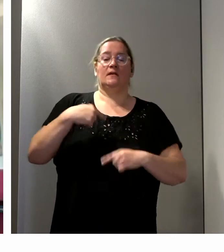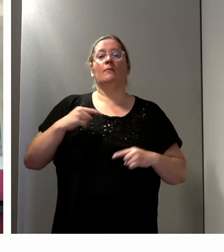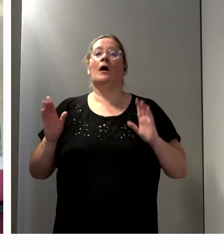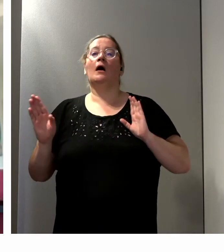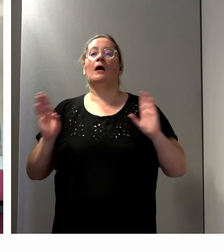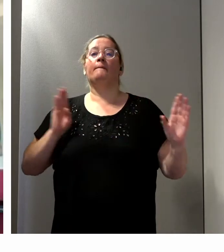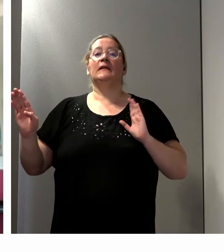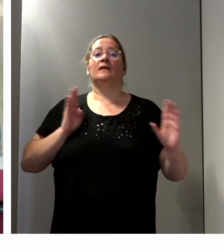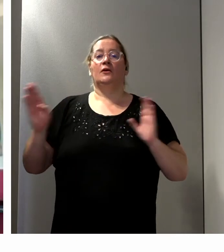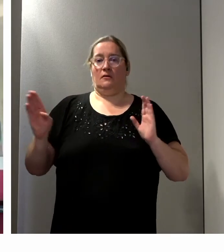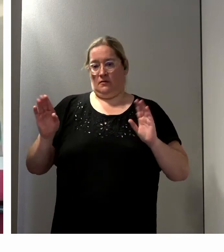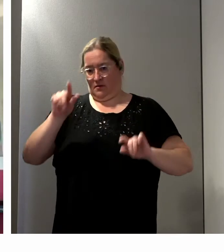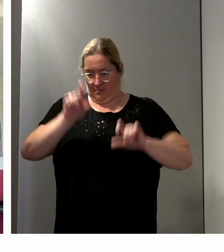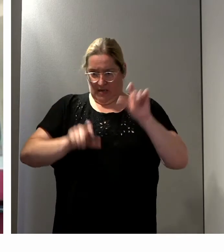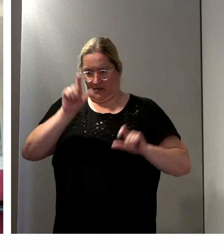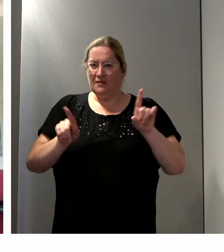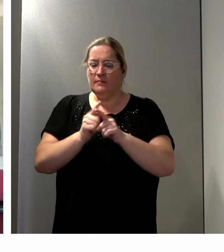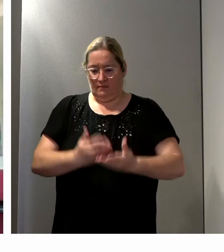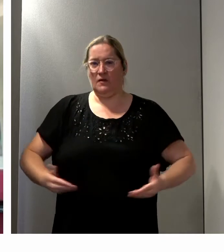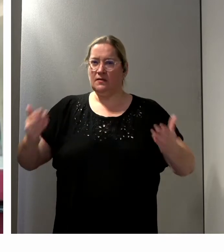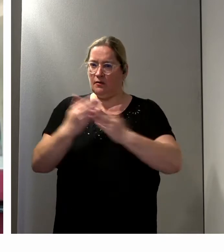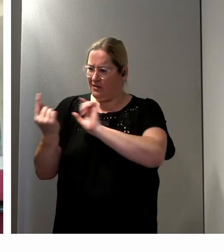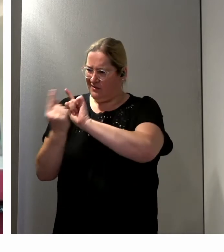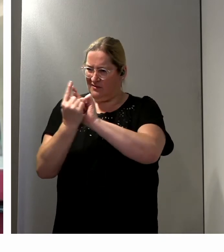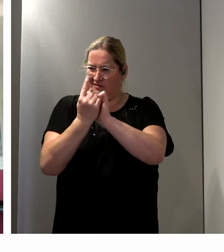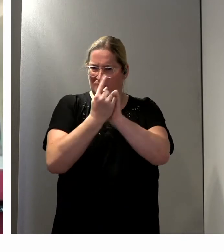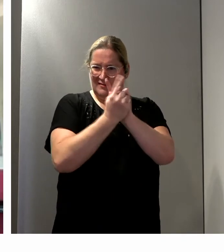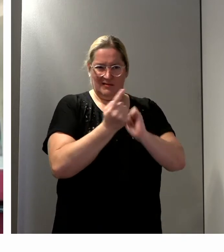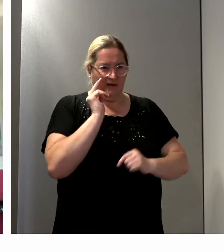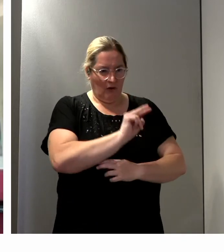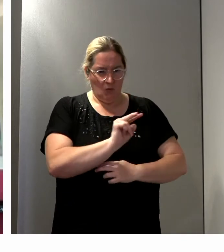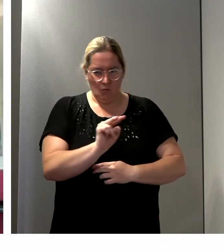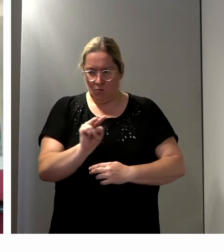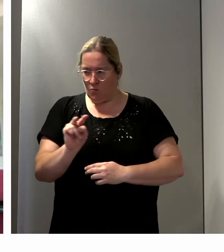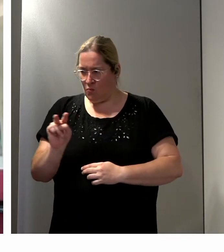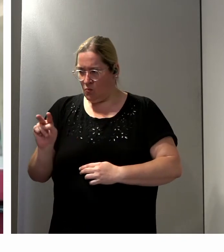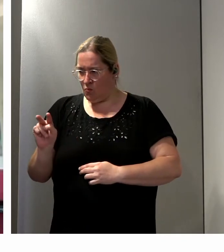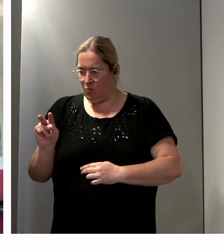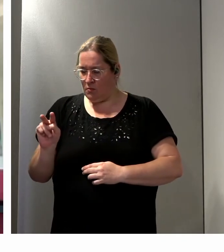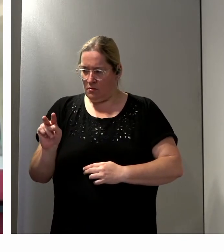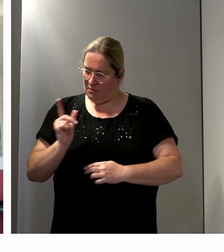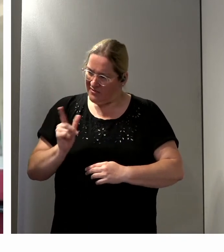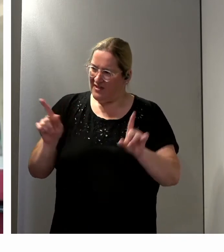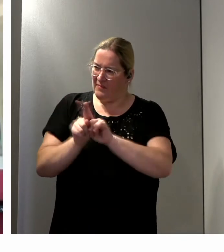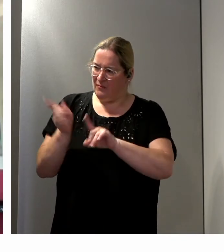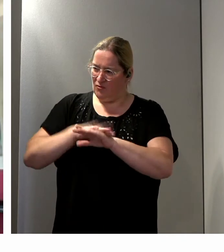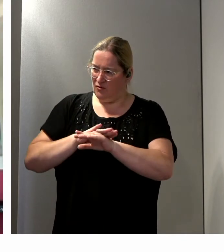pair. Donc, je rencontre aussi des situations totalement différentes de la mienne.